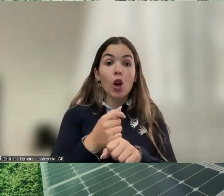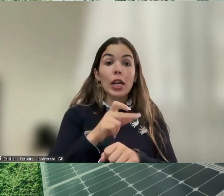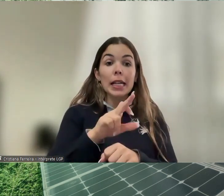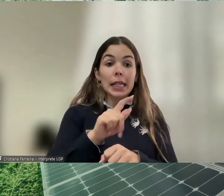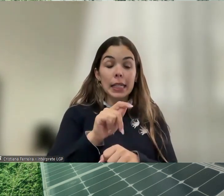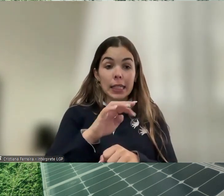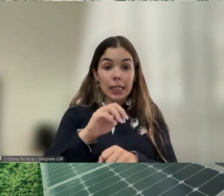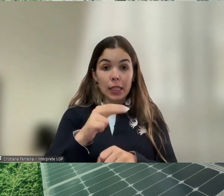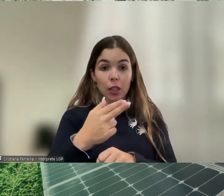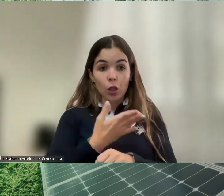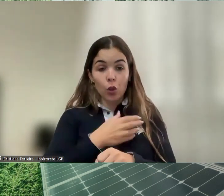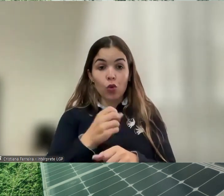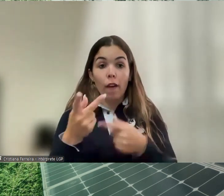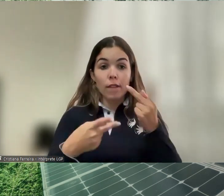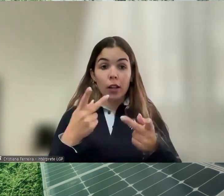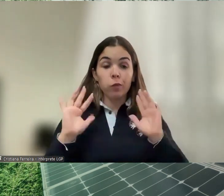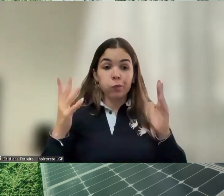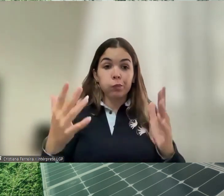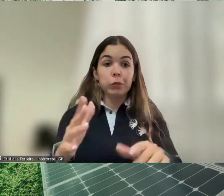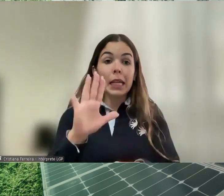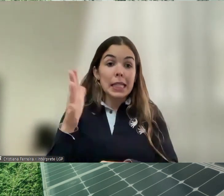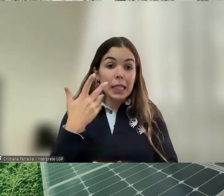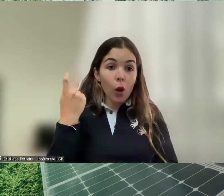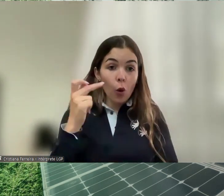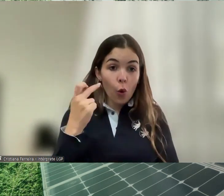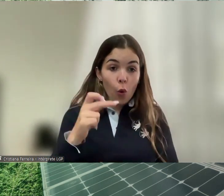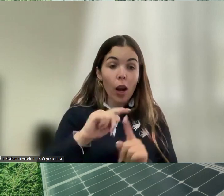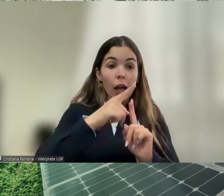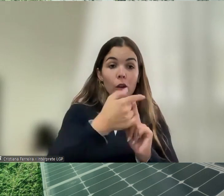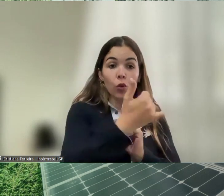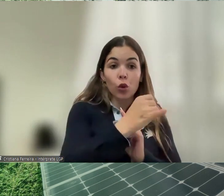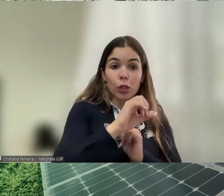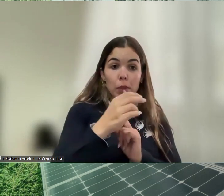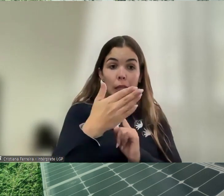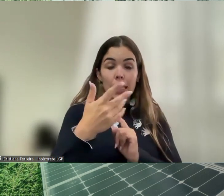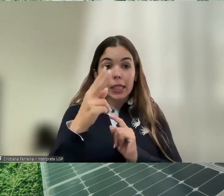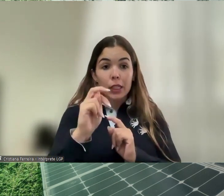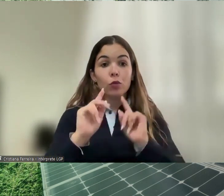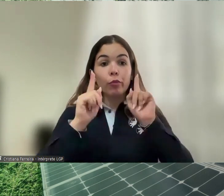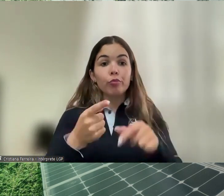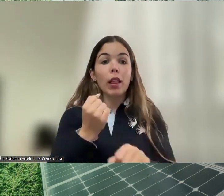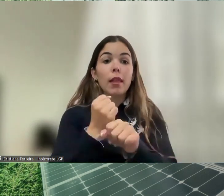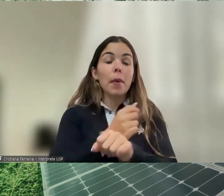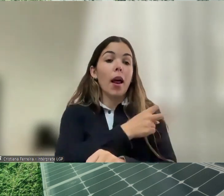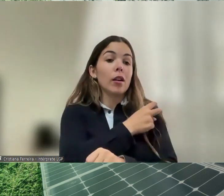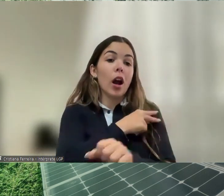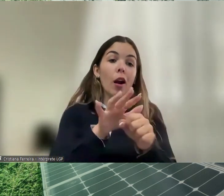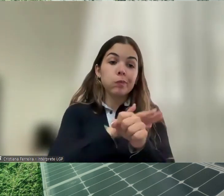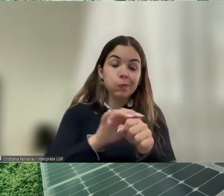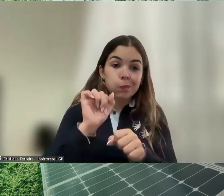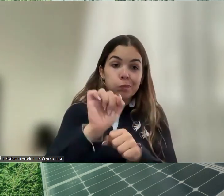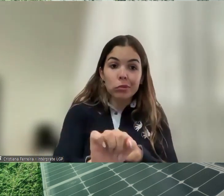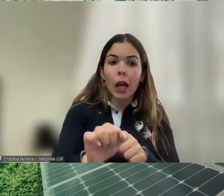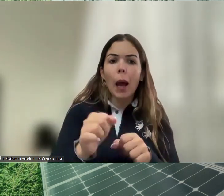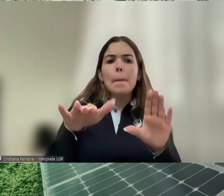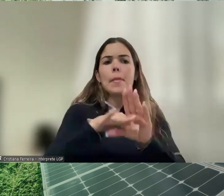avaliação ambiental durante 5 anos e em 2013 ingressou na carreira académica e neste contexto tem participado em vários